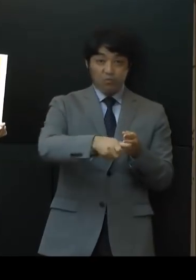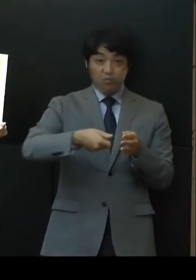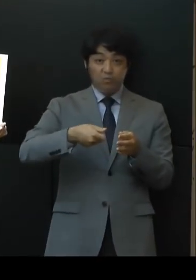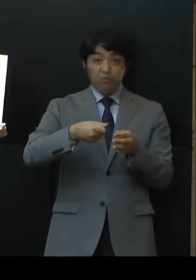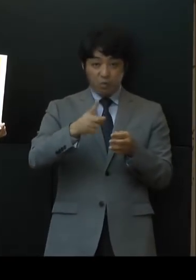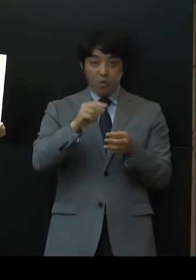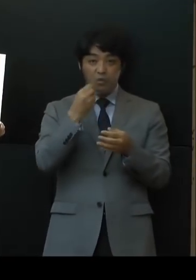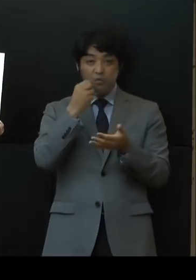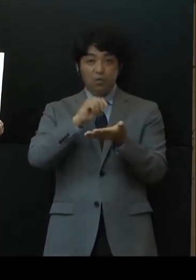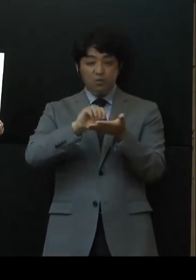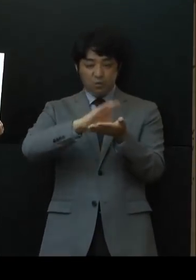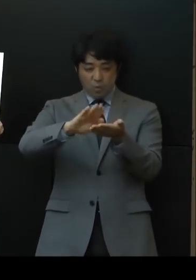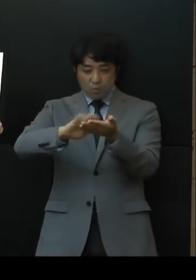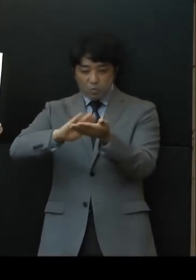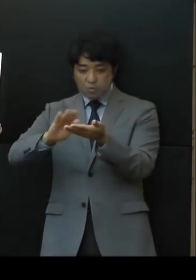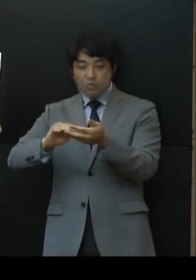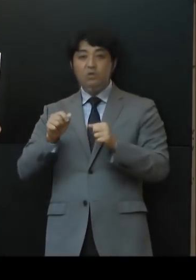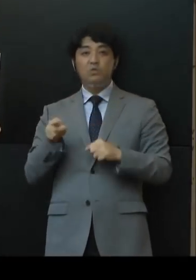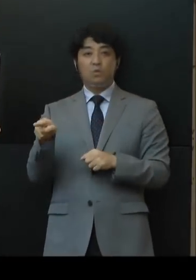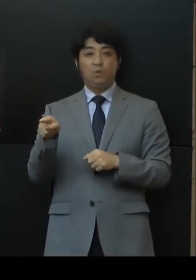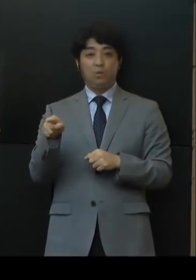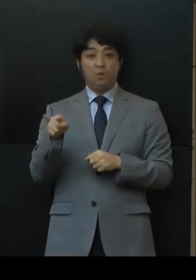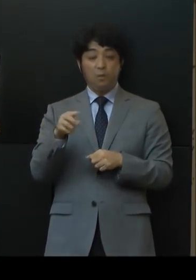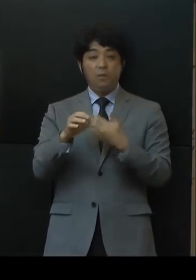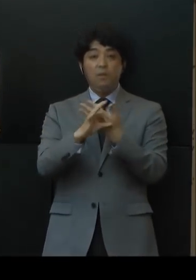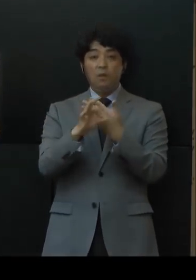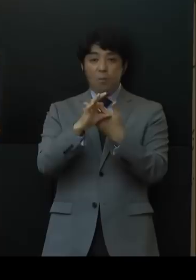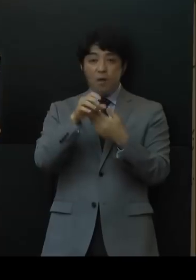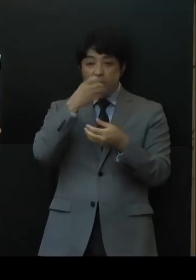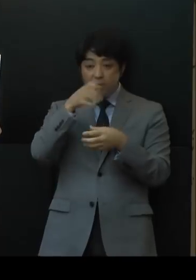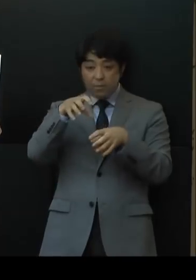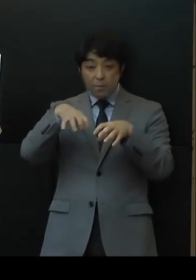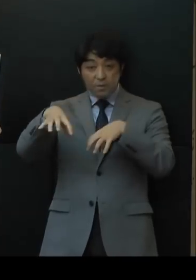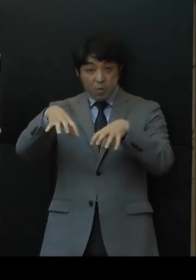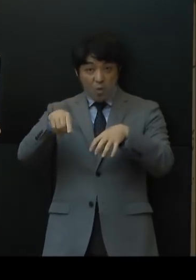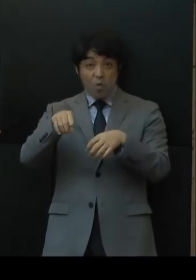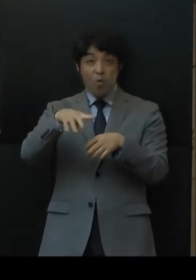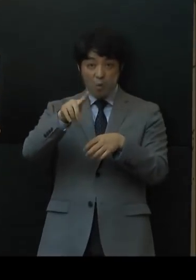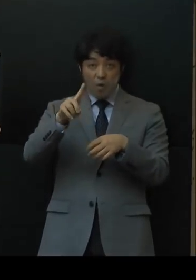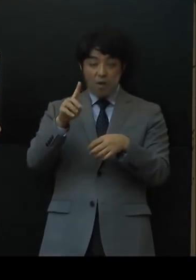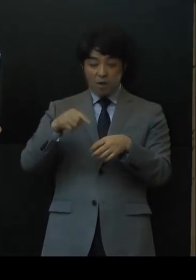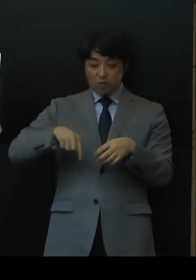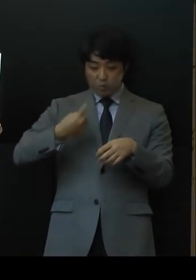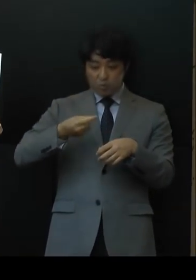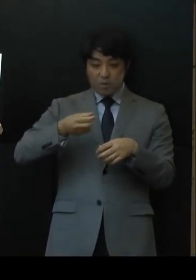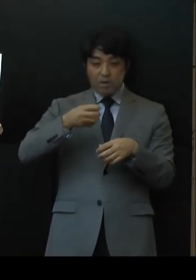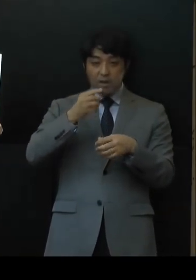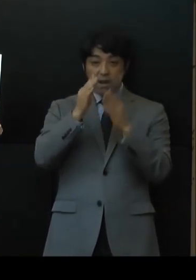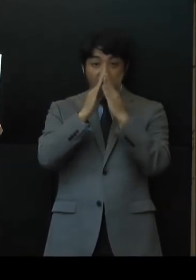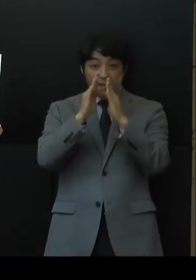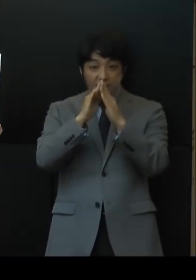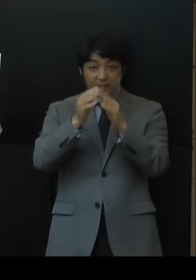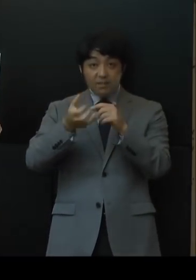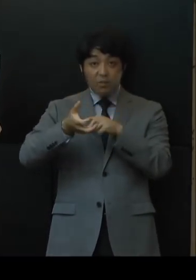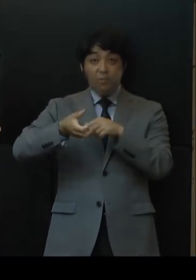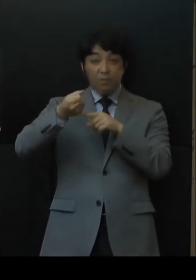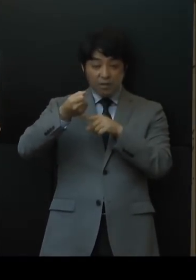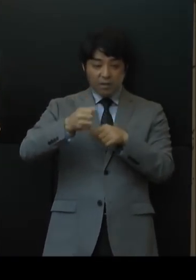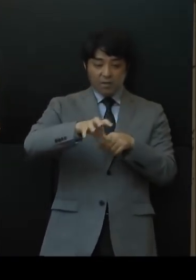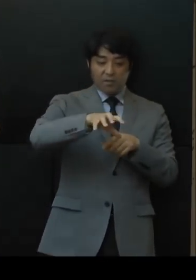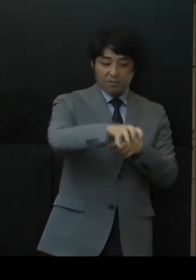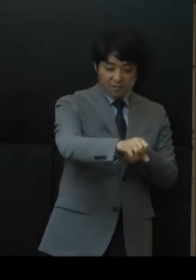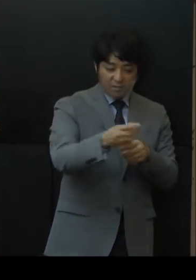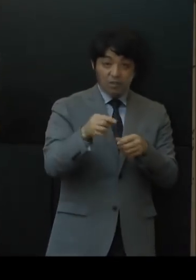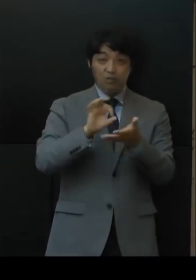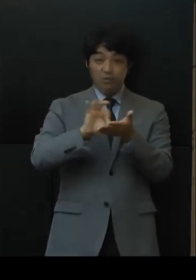は、例えばお店飲食店などを利用する場合には、お手持ちのハンカチを使って、ドアの開閉をする、ドアノブを回す